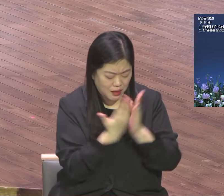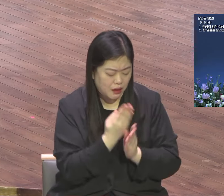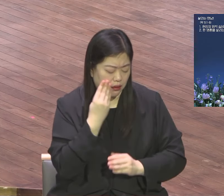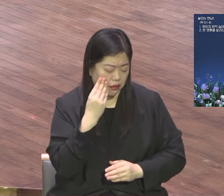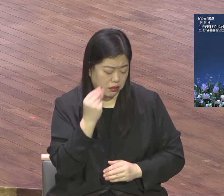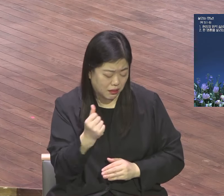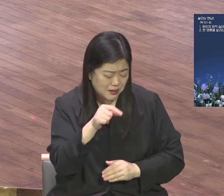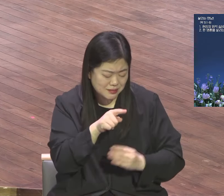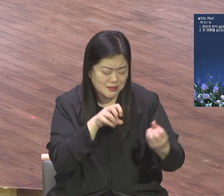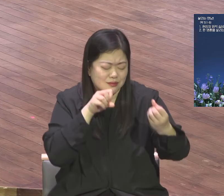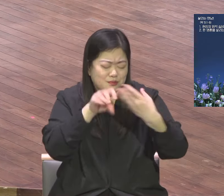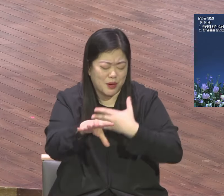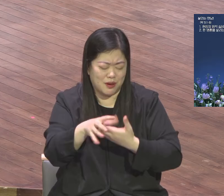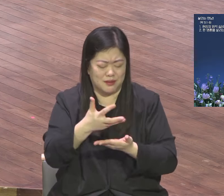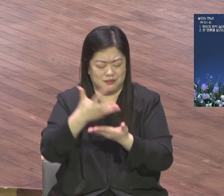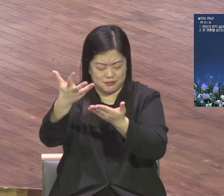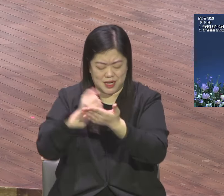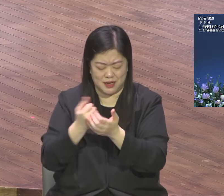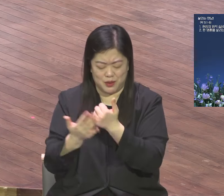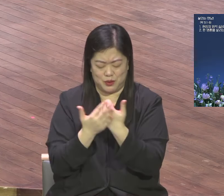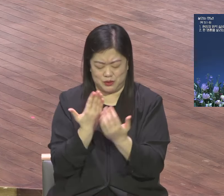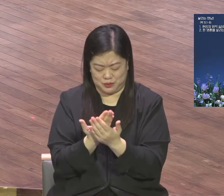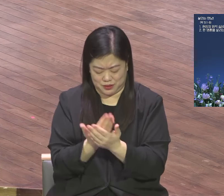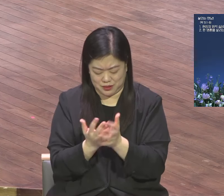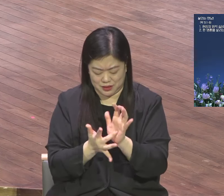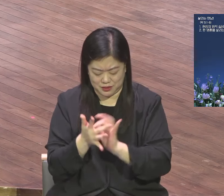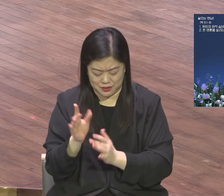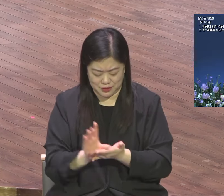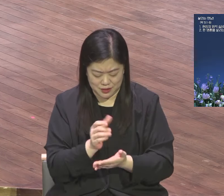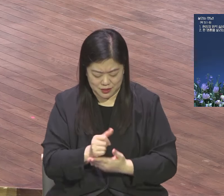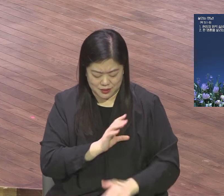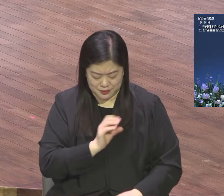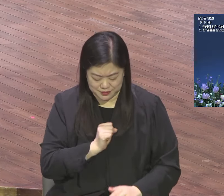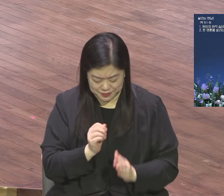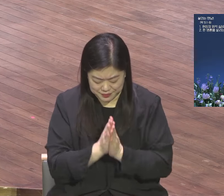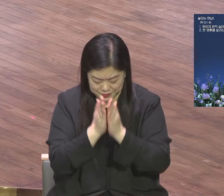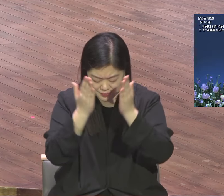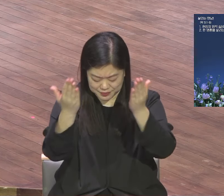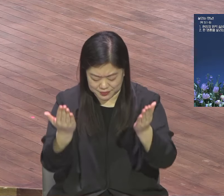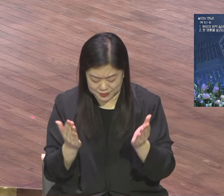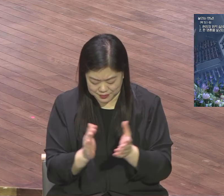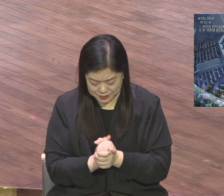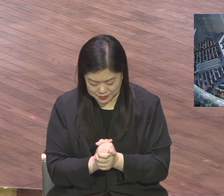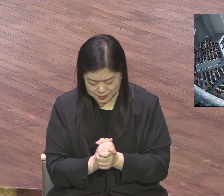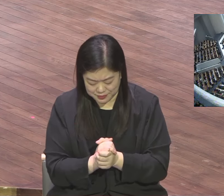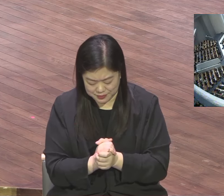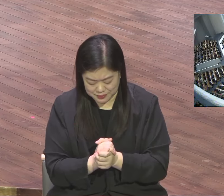받는 사역이 되게 하여 주옵소서. 예수 그리스도 받들어 기도합니다. 아멘.